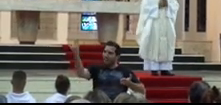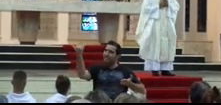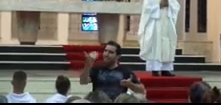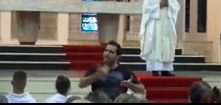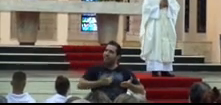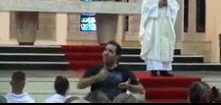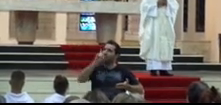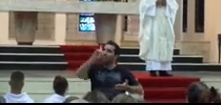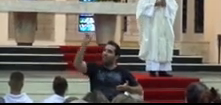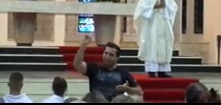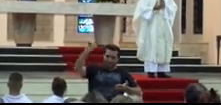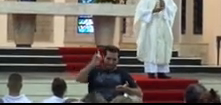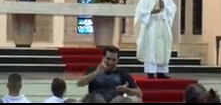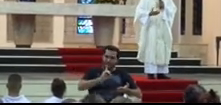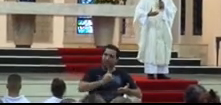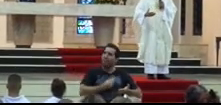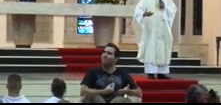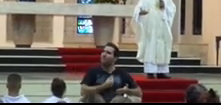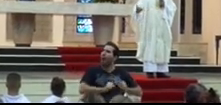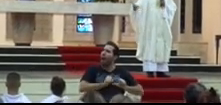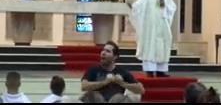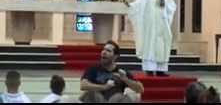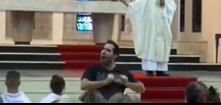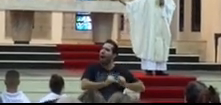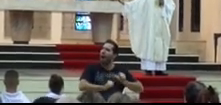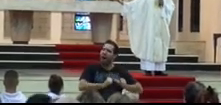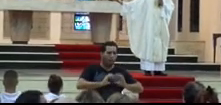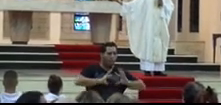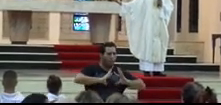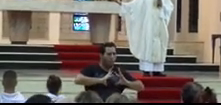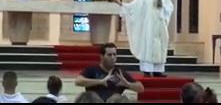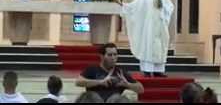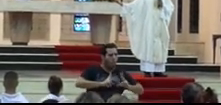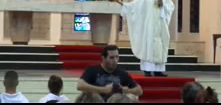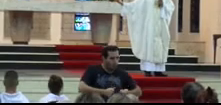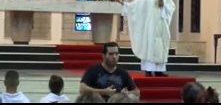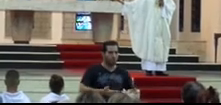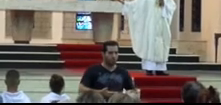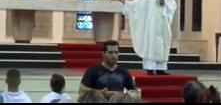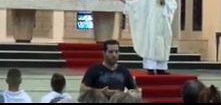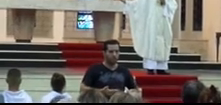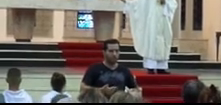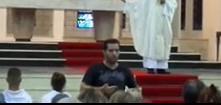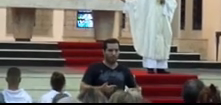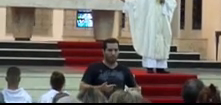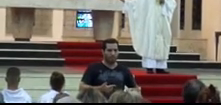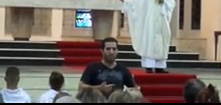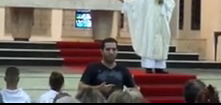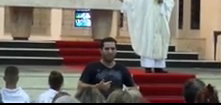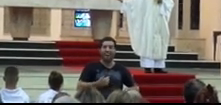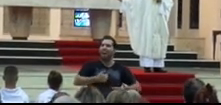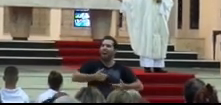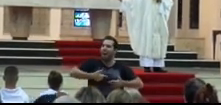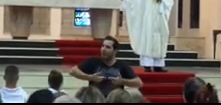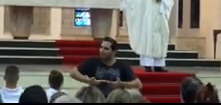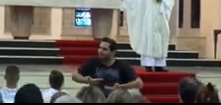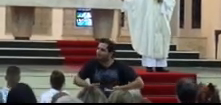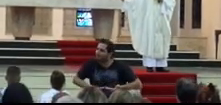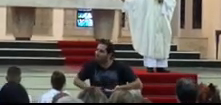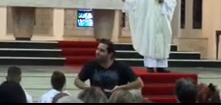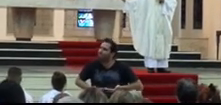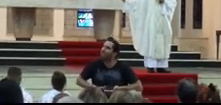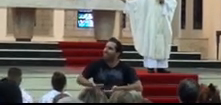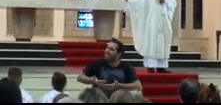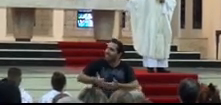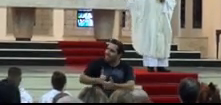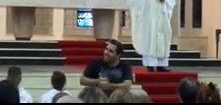transforme essa vida, para que tu tenhas um coração à semelhança do coração do Senhor Jesus. O coração que serve, o